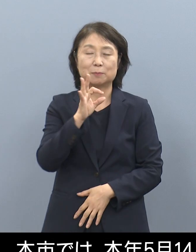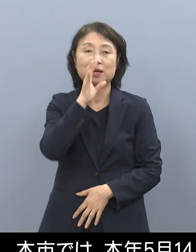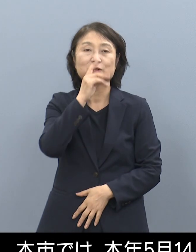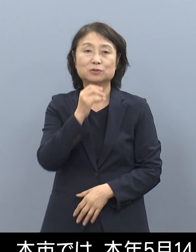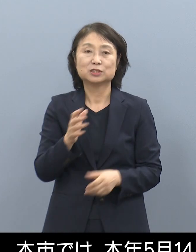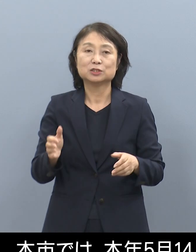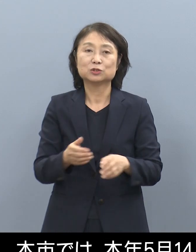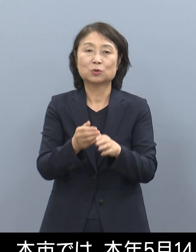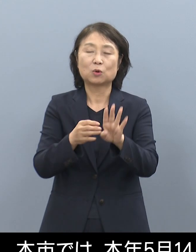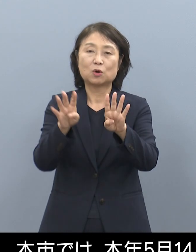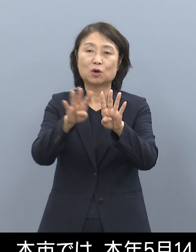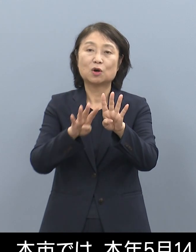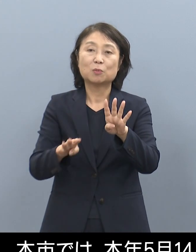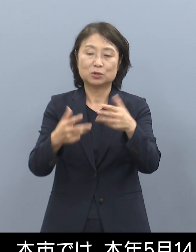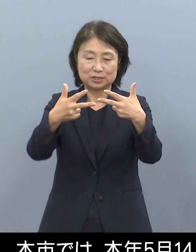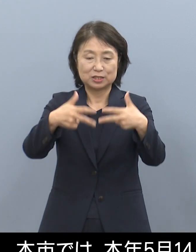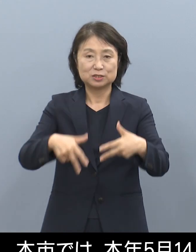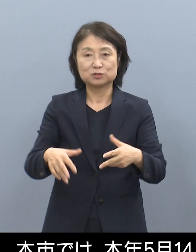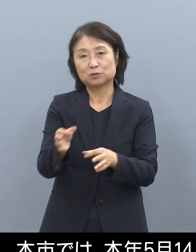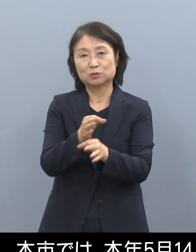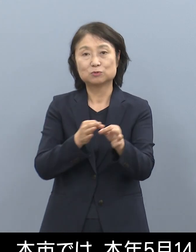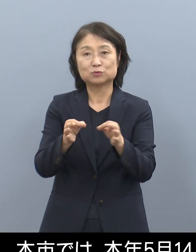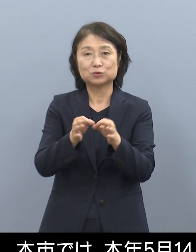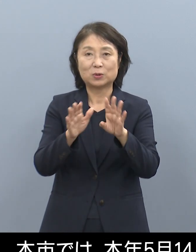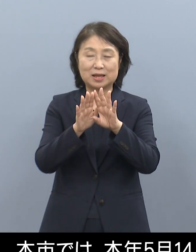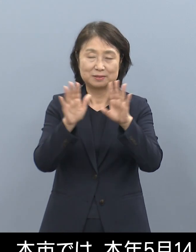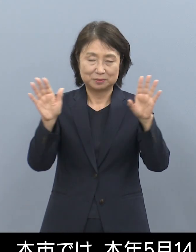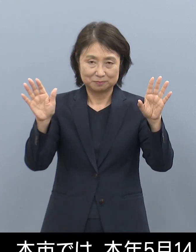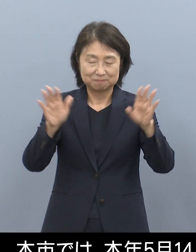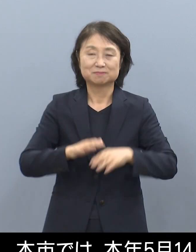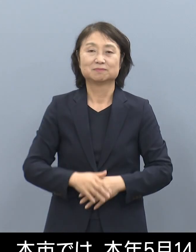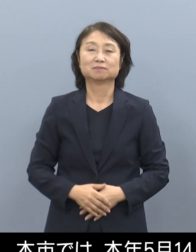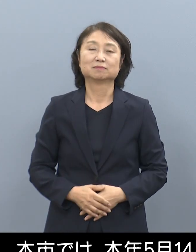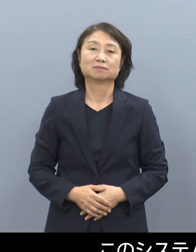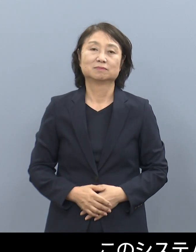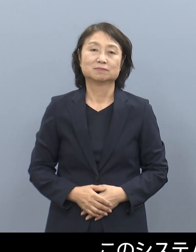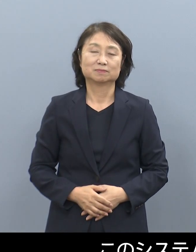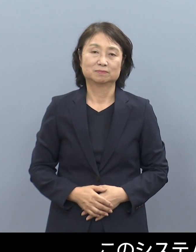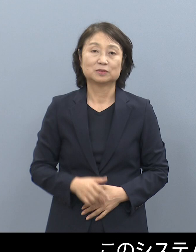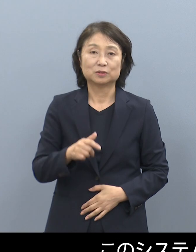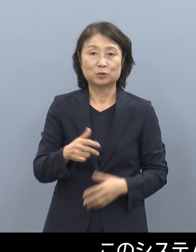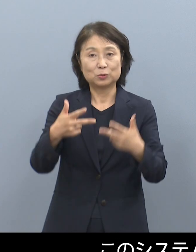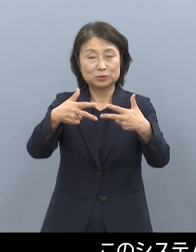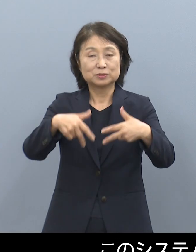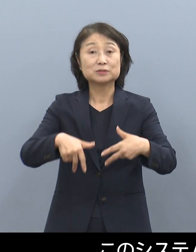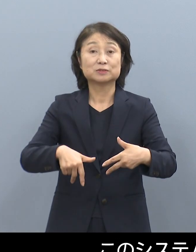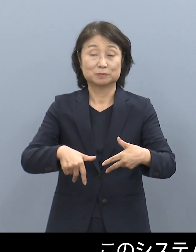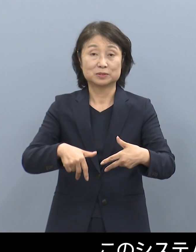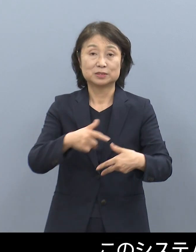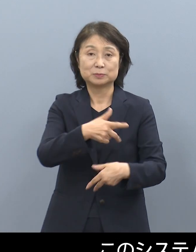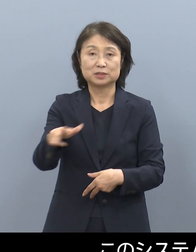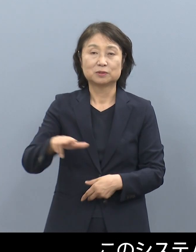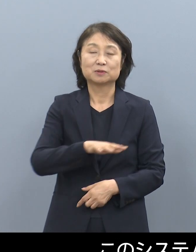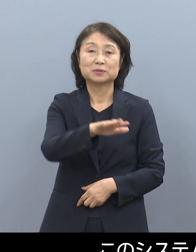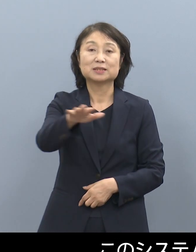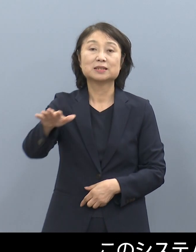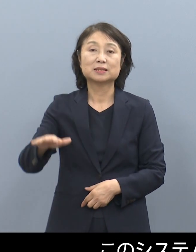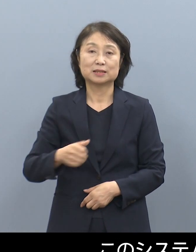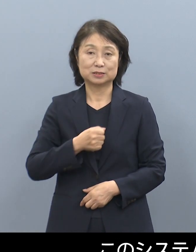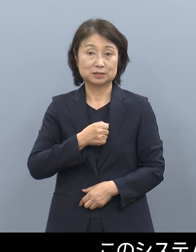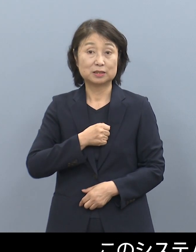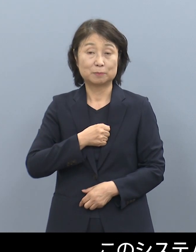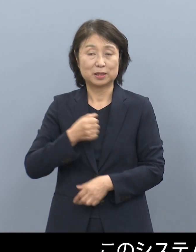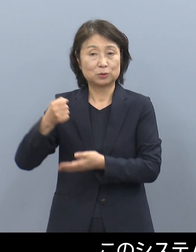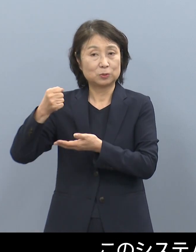総合防災情報システムの運用を開始いたしました。このシステムは市民の皆様の生命